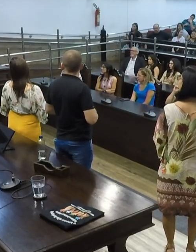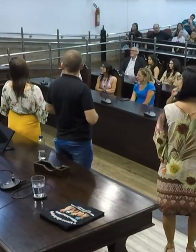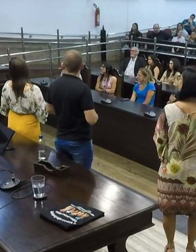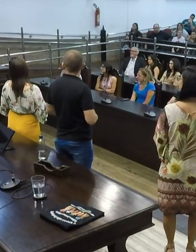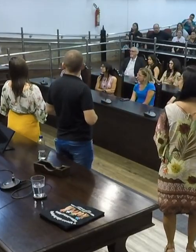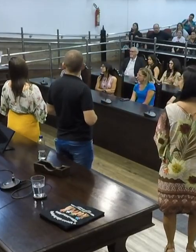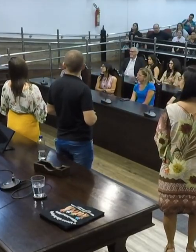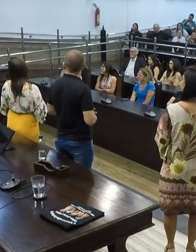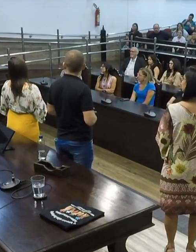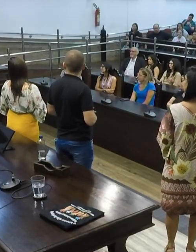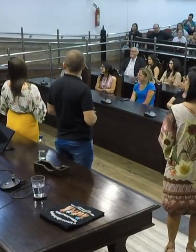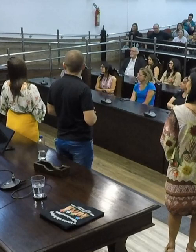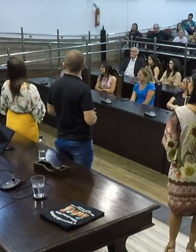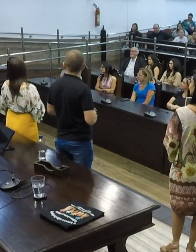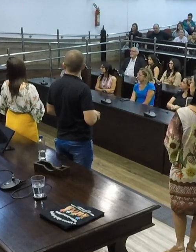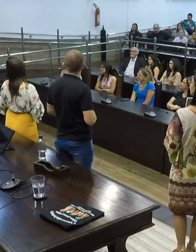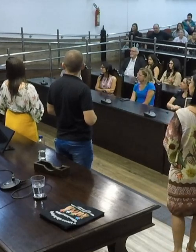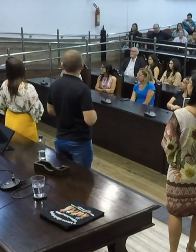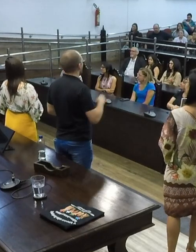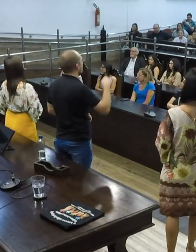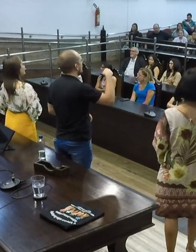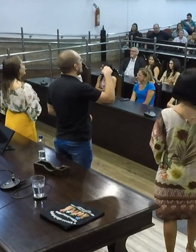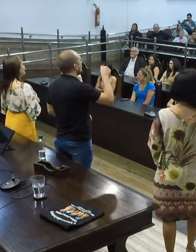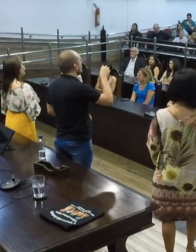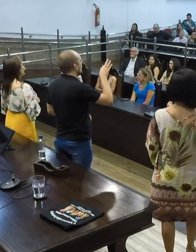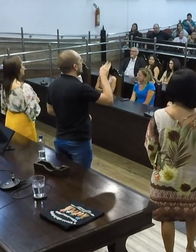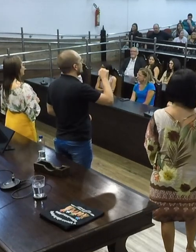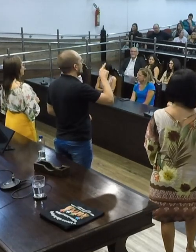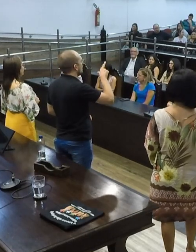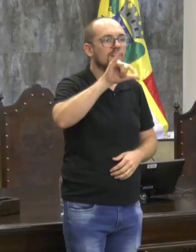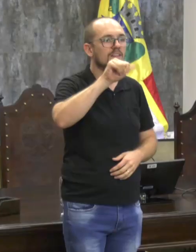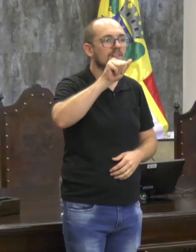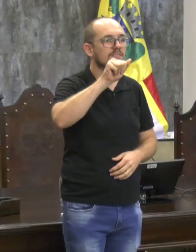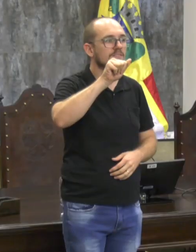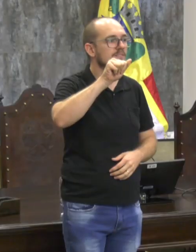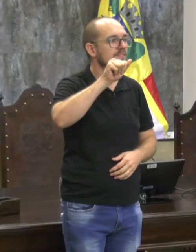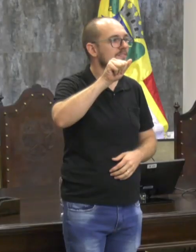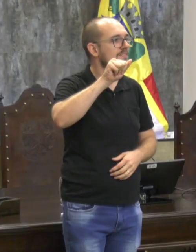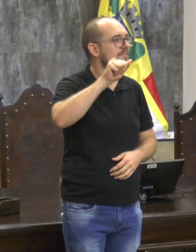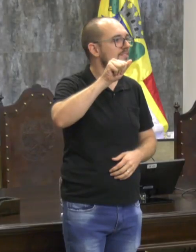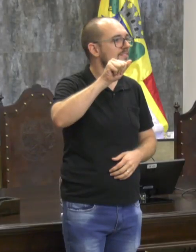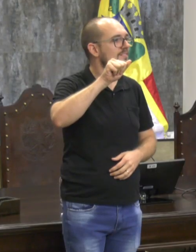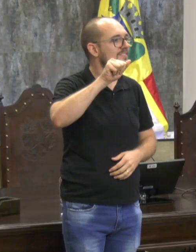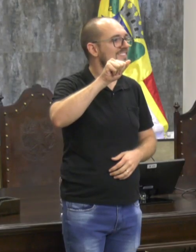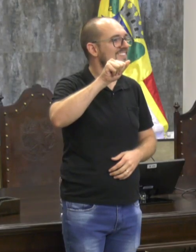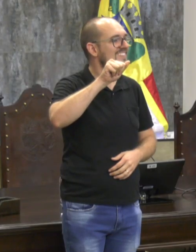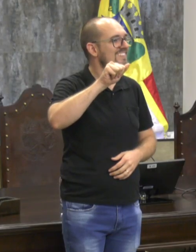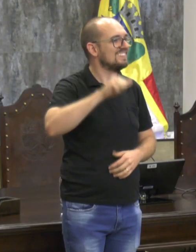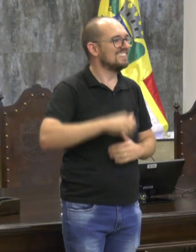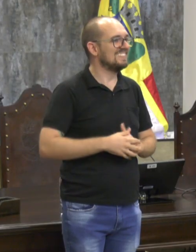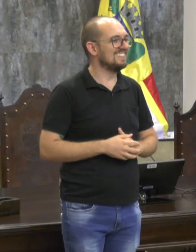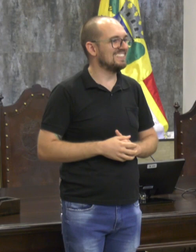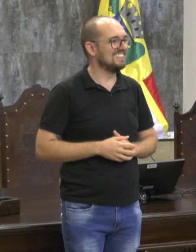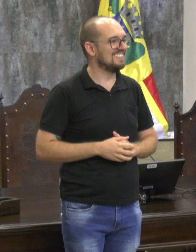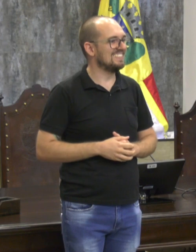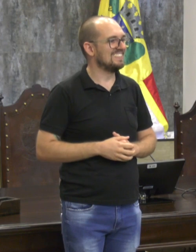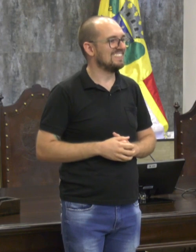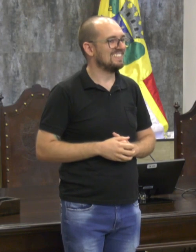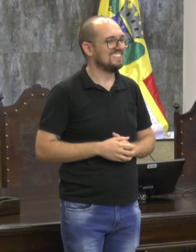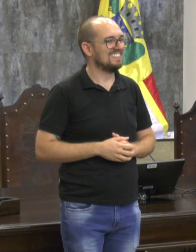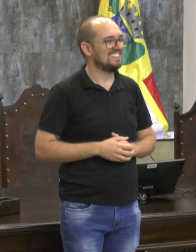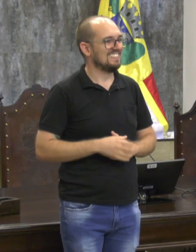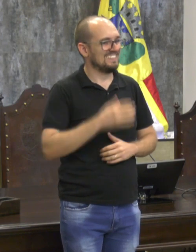Vamos ver aqui. Natália Alves Anésio. Aí. Natália, tá aí? Levanta a